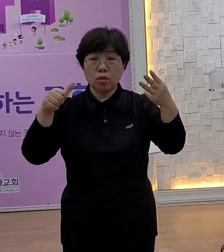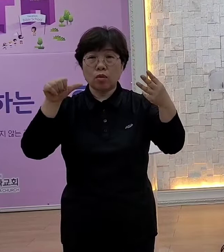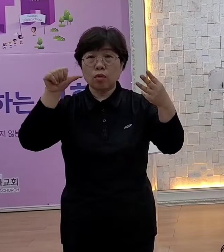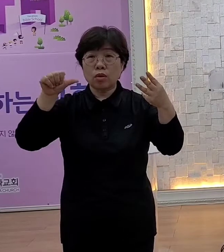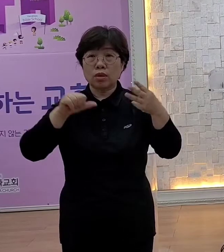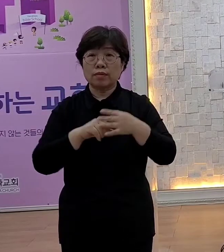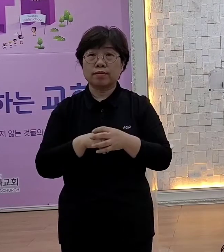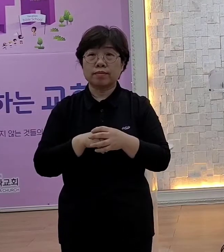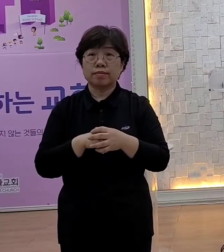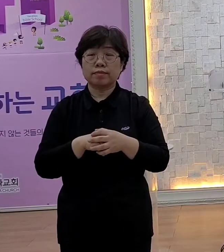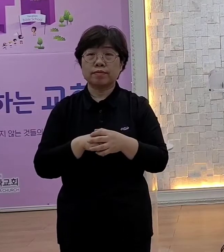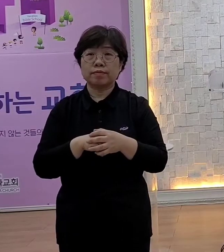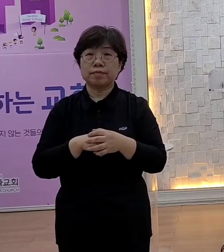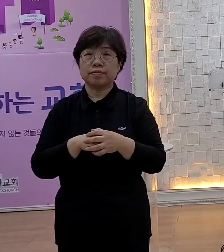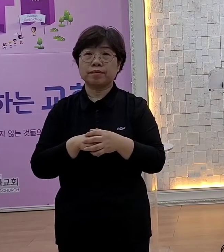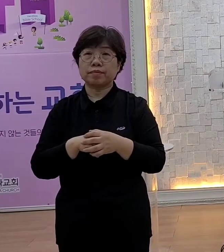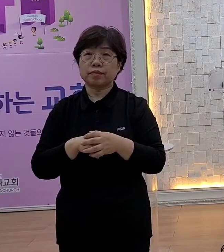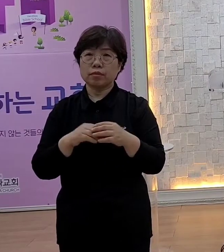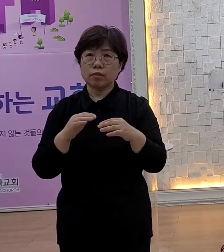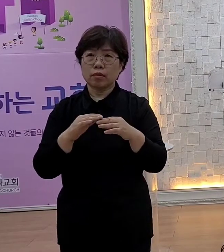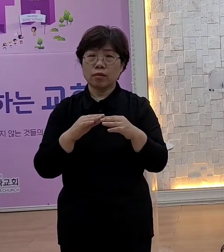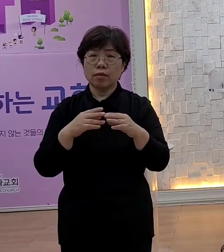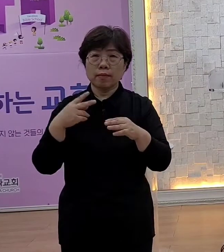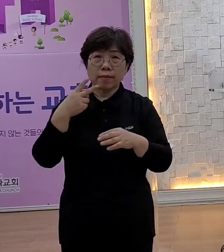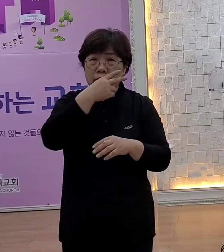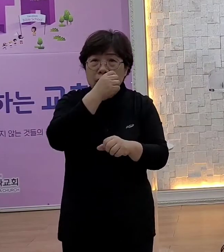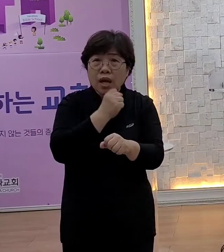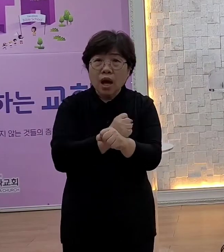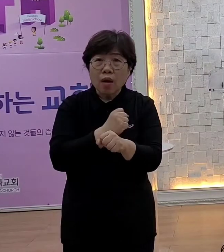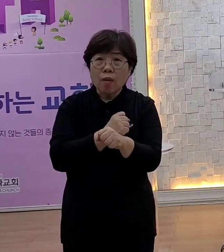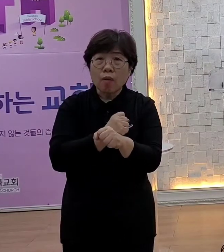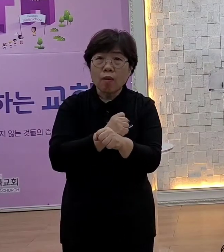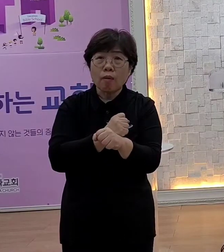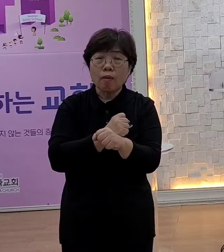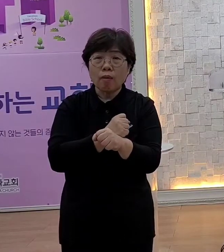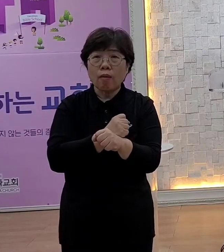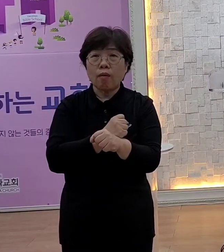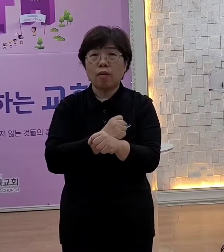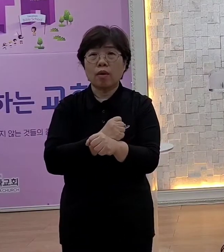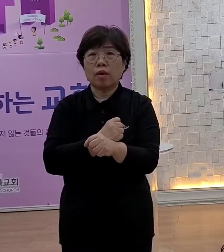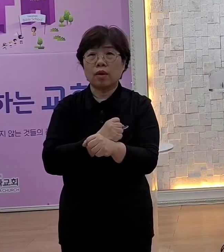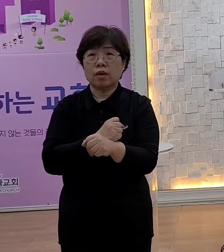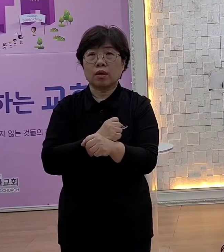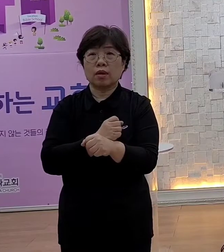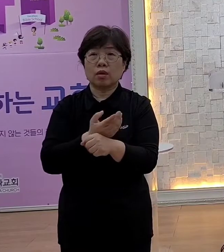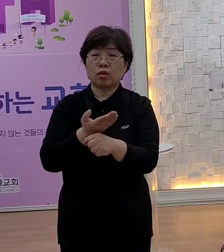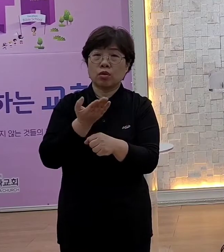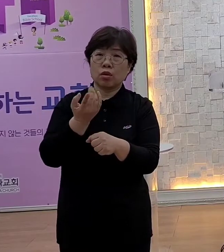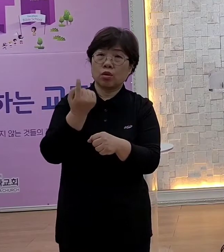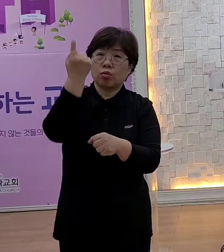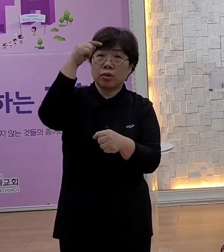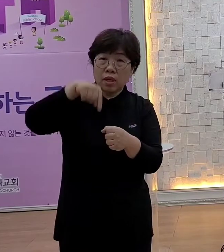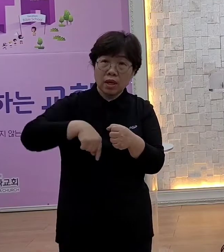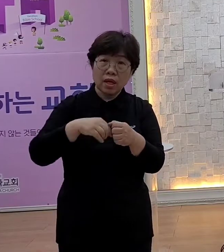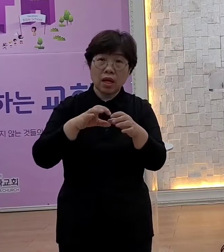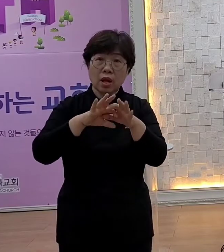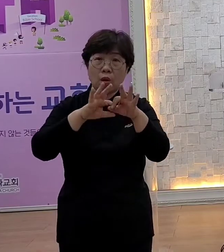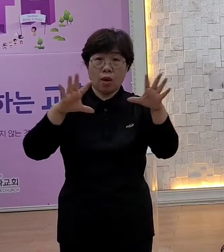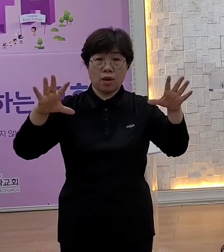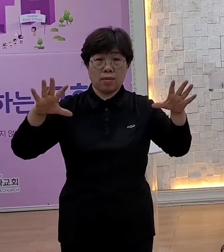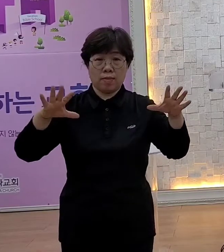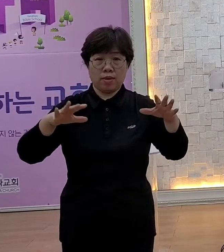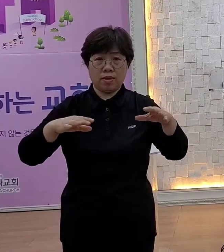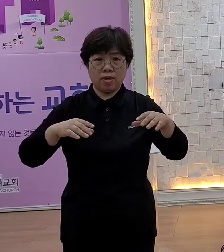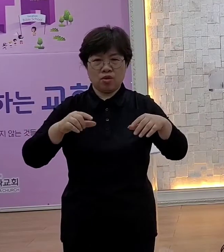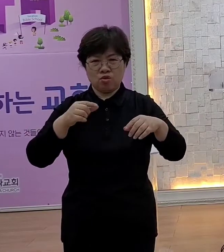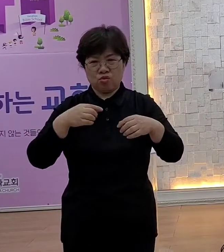온 사람들이 하나님을 믿고 금식을 선포하고 또 낮은 자 높은 자 막론하고 뭐